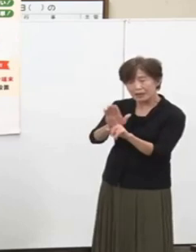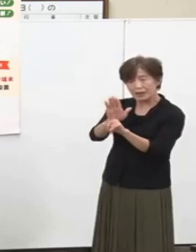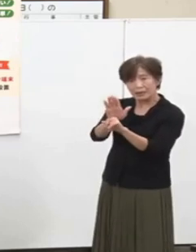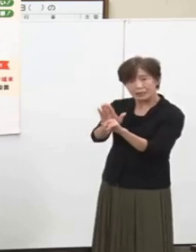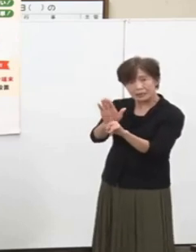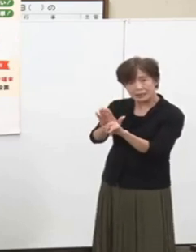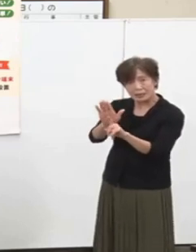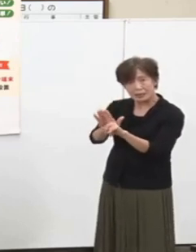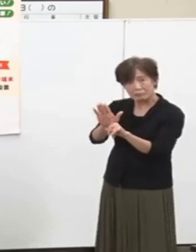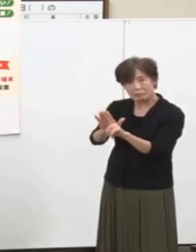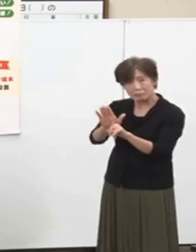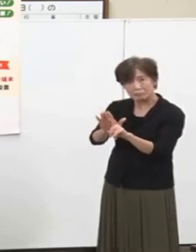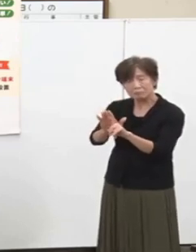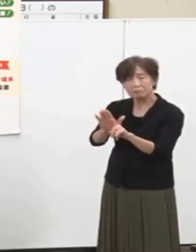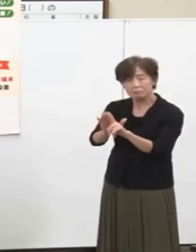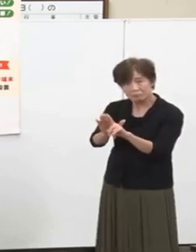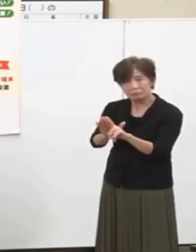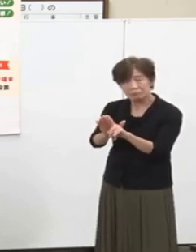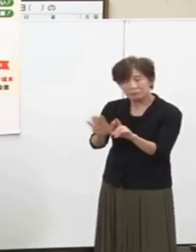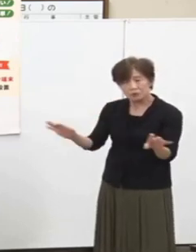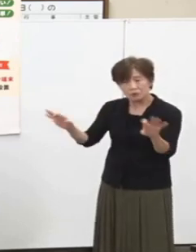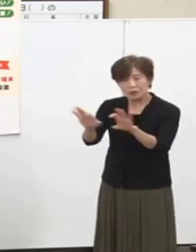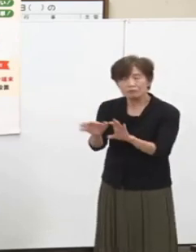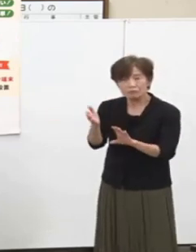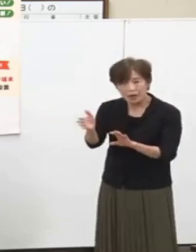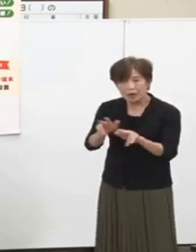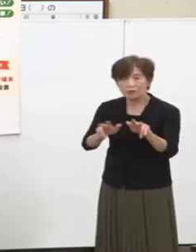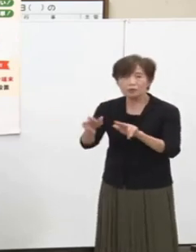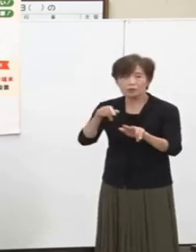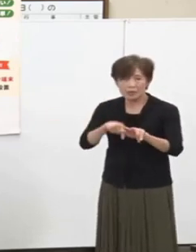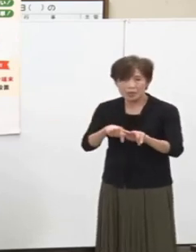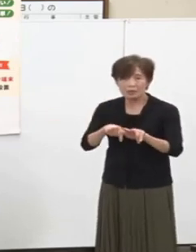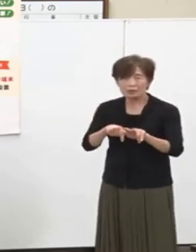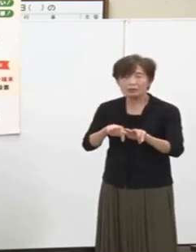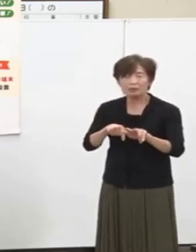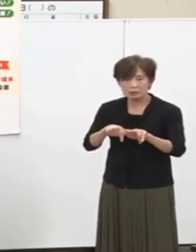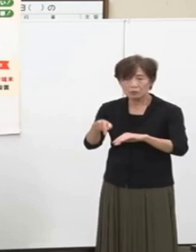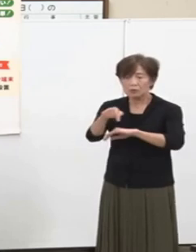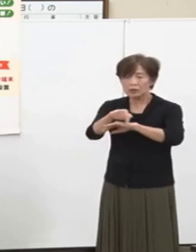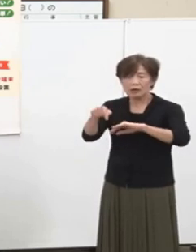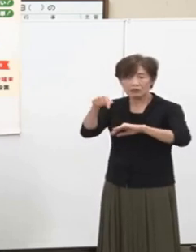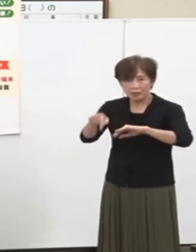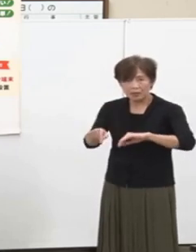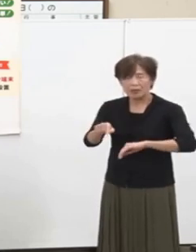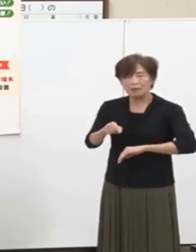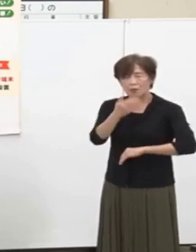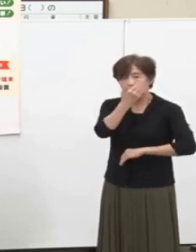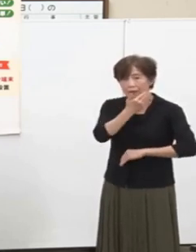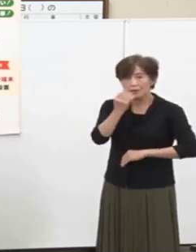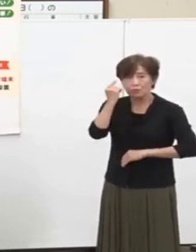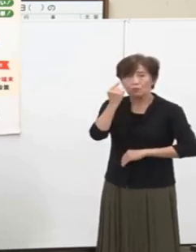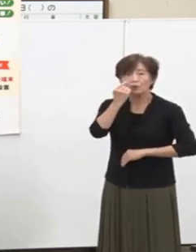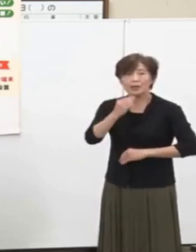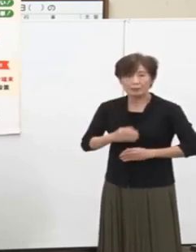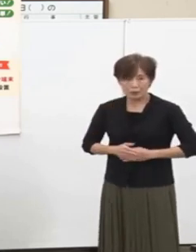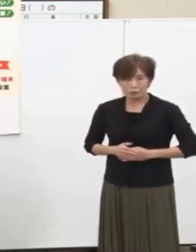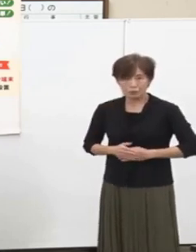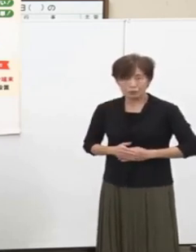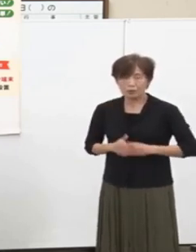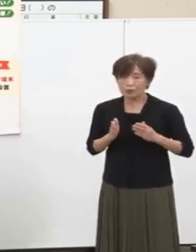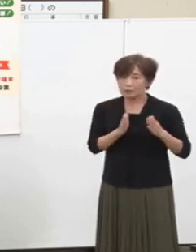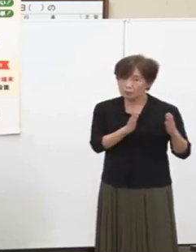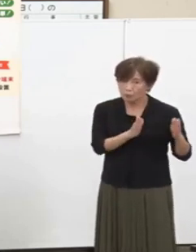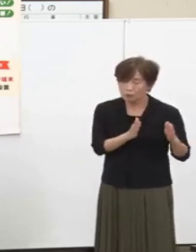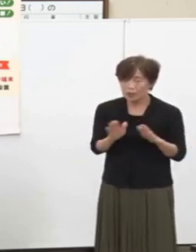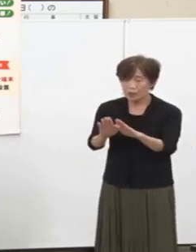なげていくかっていうのは、僕は行政が担う施策の中でも非常に重要な施策だと思ってます。一方でこのそ